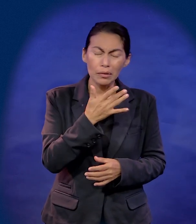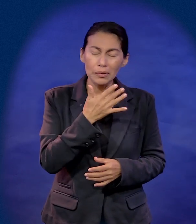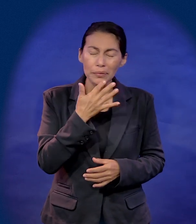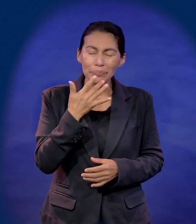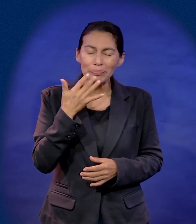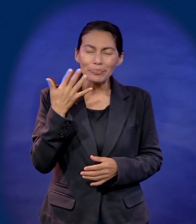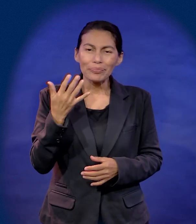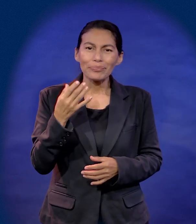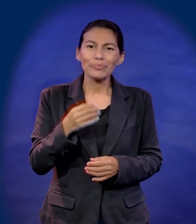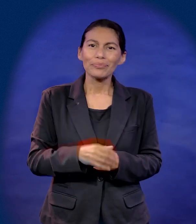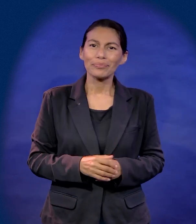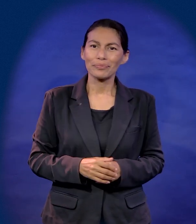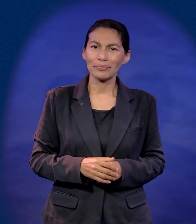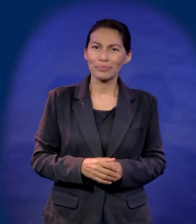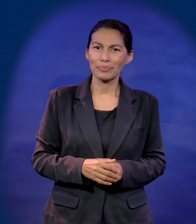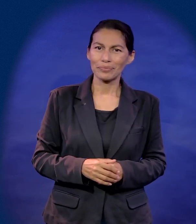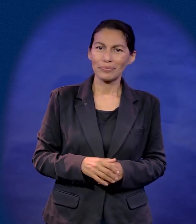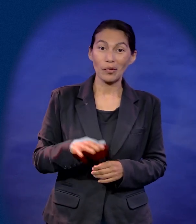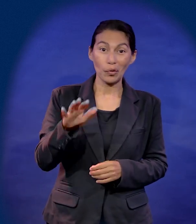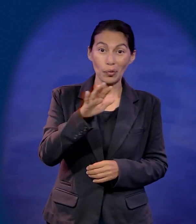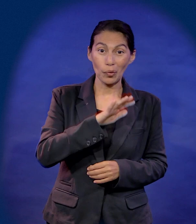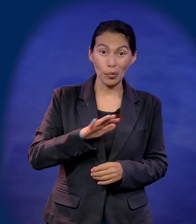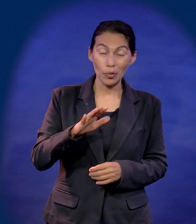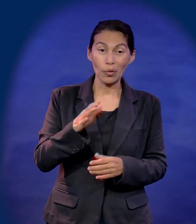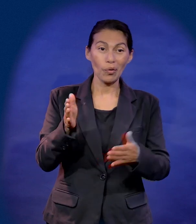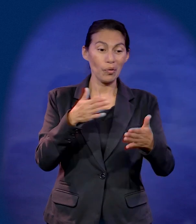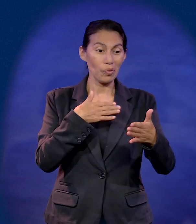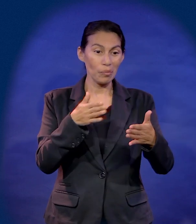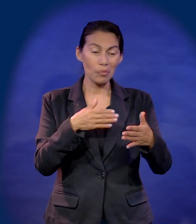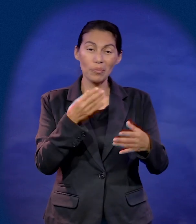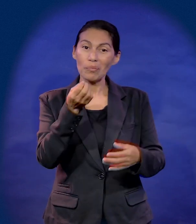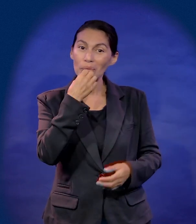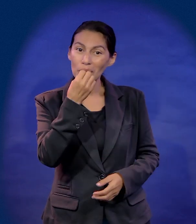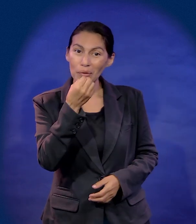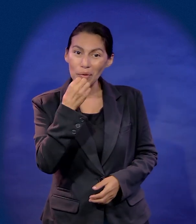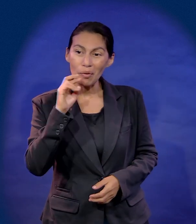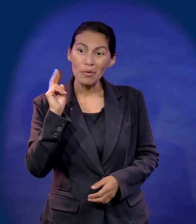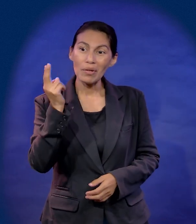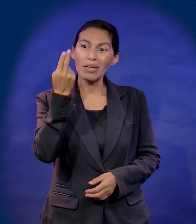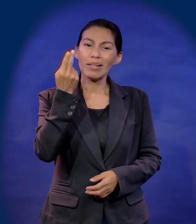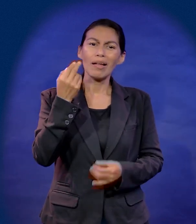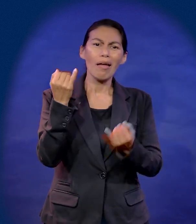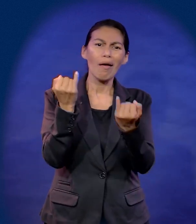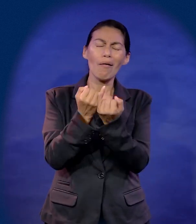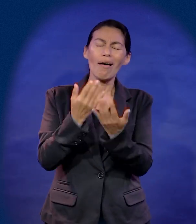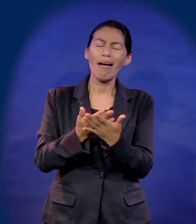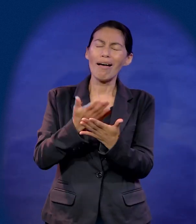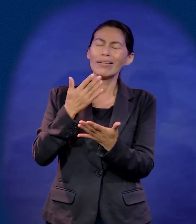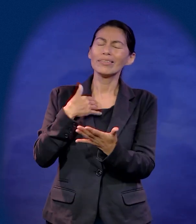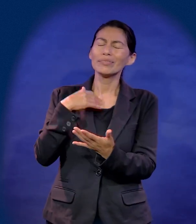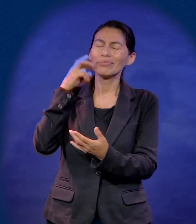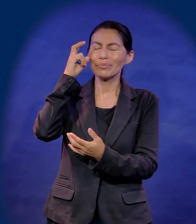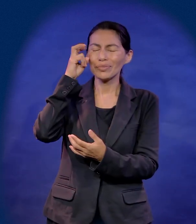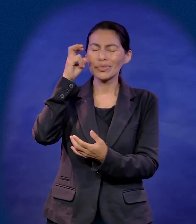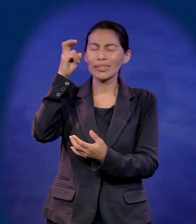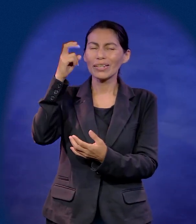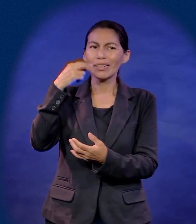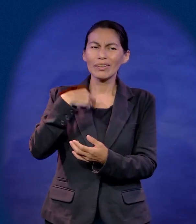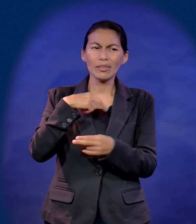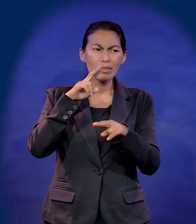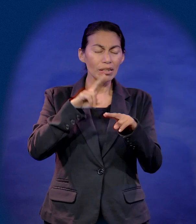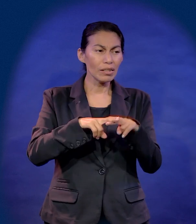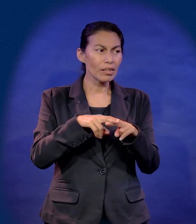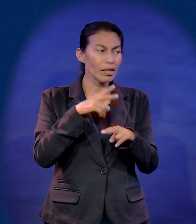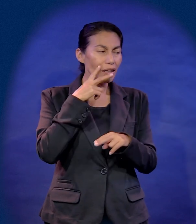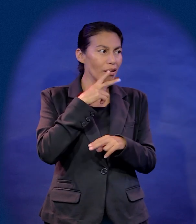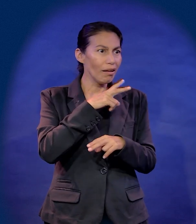La fiesta de bodas, la cena, estuvo riquísima. Y fue en el comedor universitario, con mantelería, como